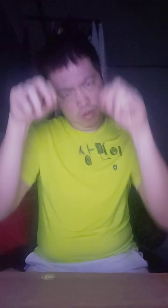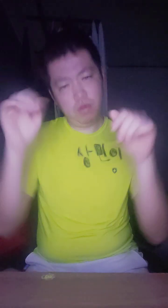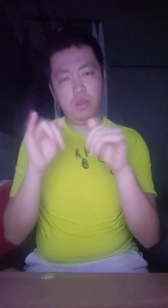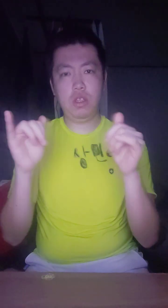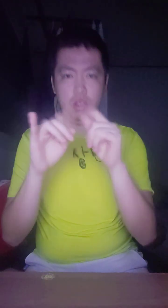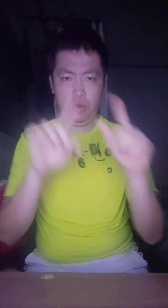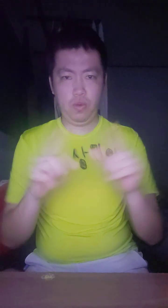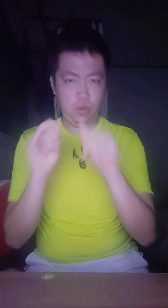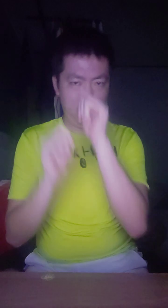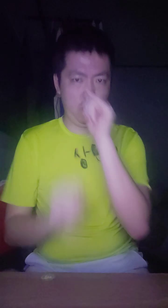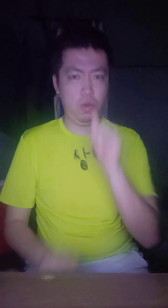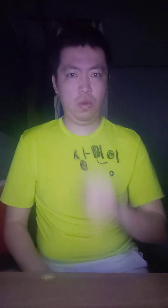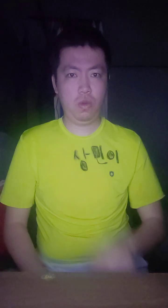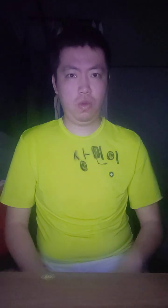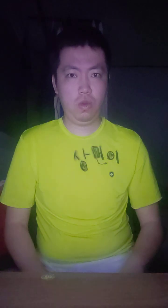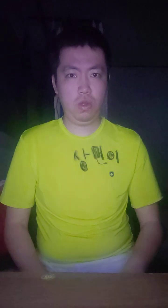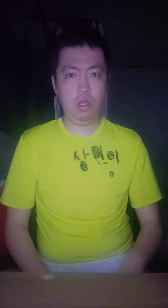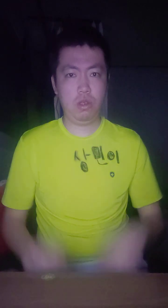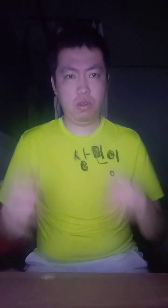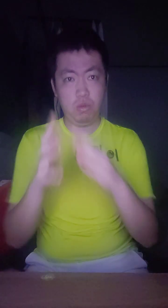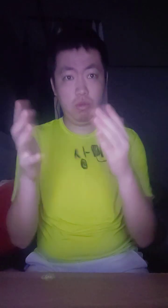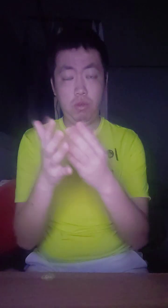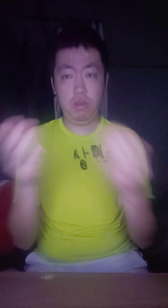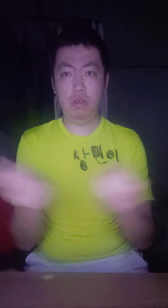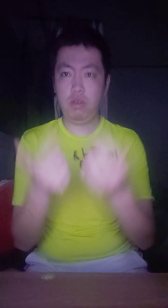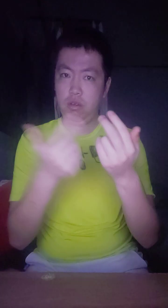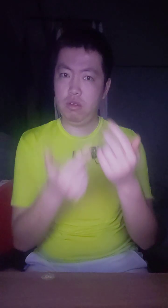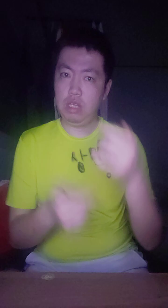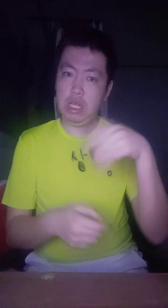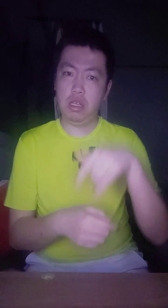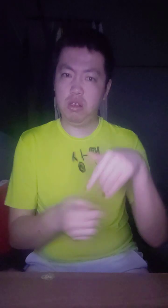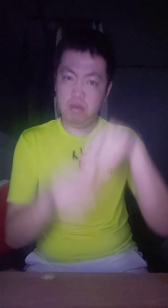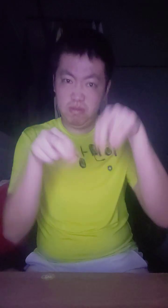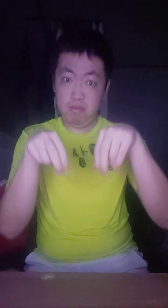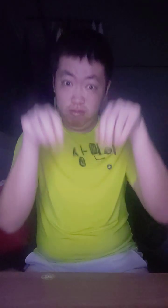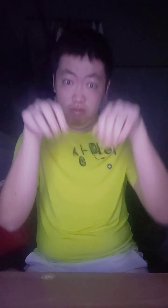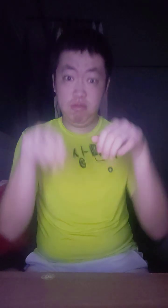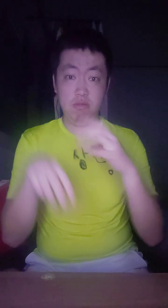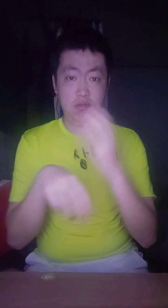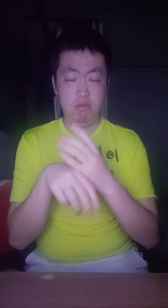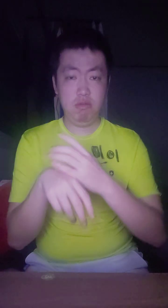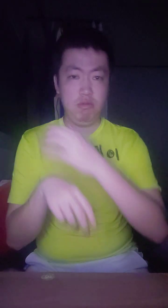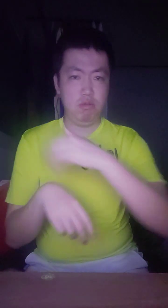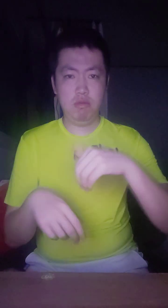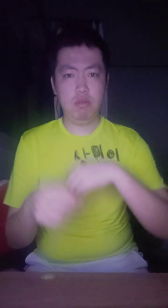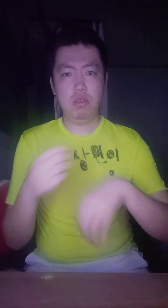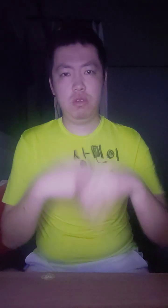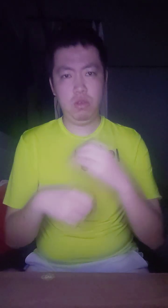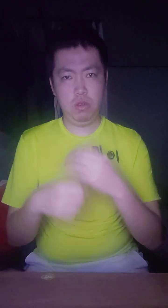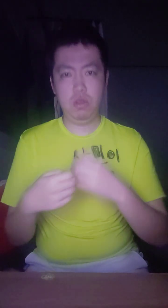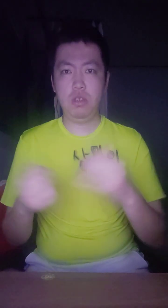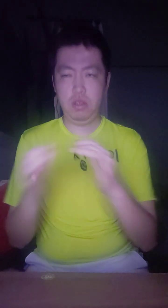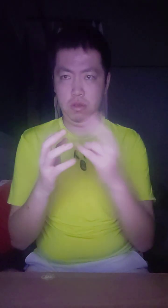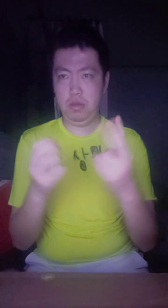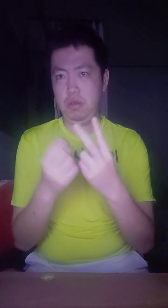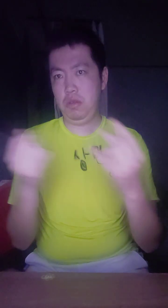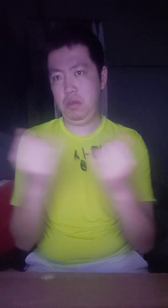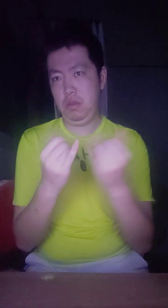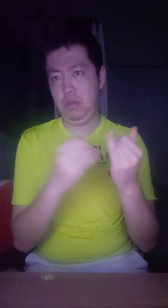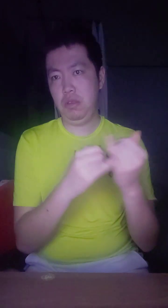수가 있고요. 한국전기안전공사 등은 차단기 등 전기 설비의 통상 사용 기한을 20년으로 보지만